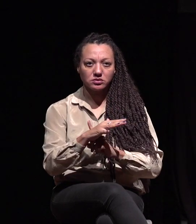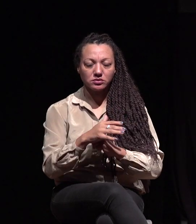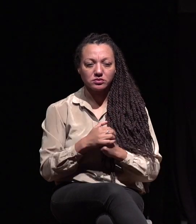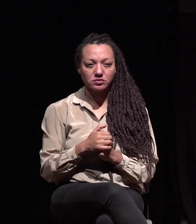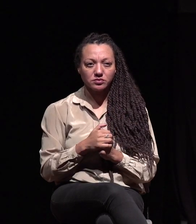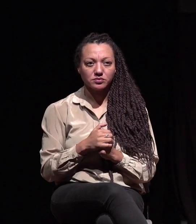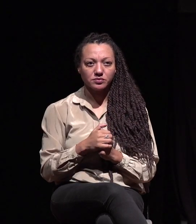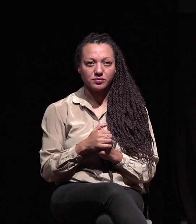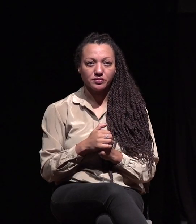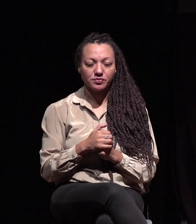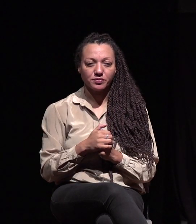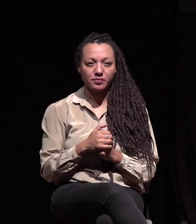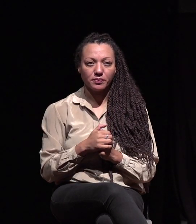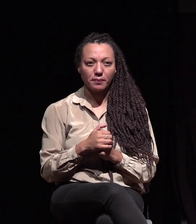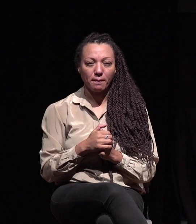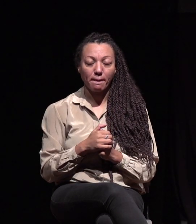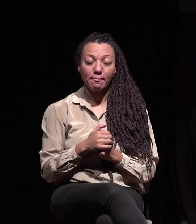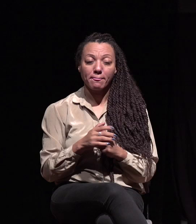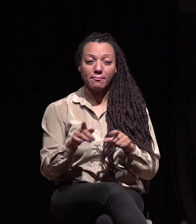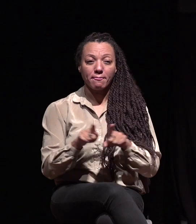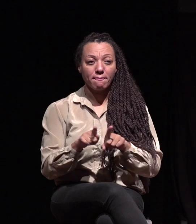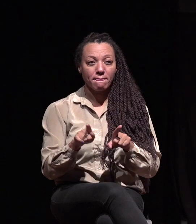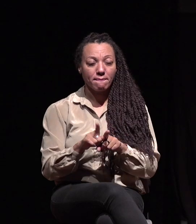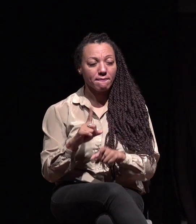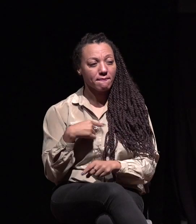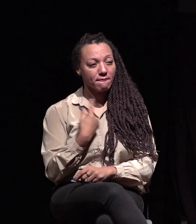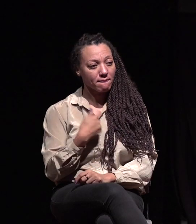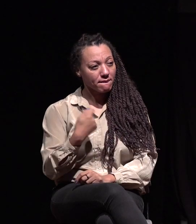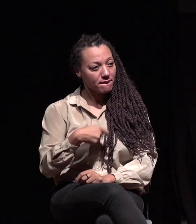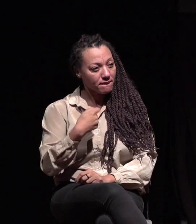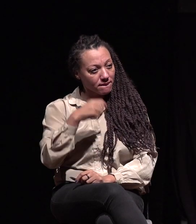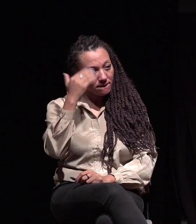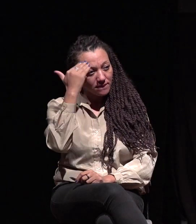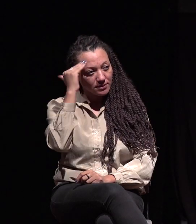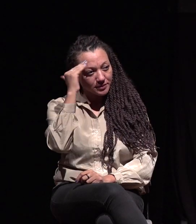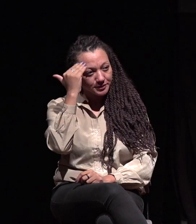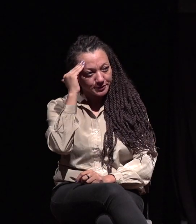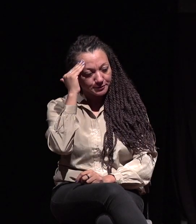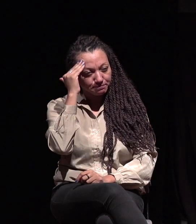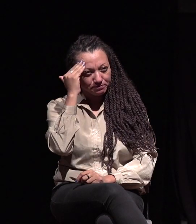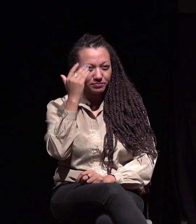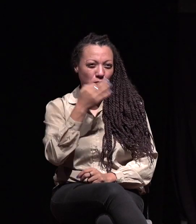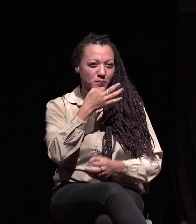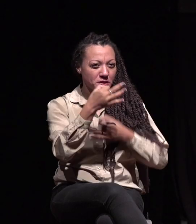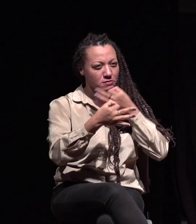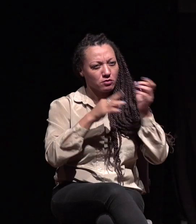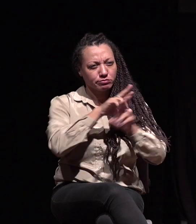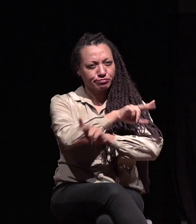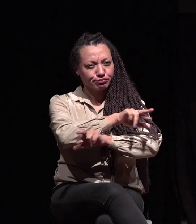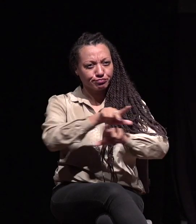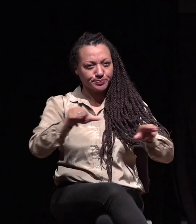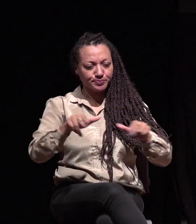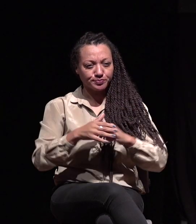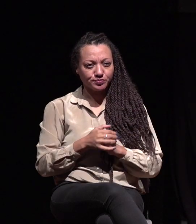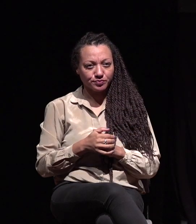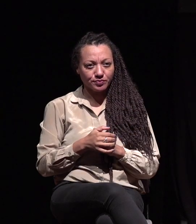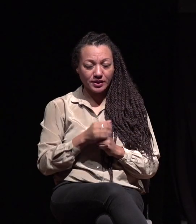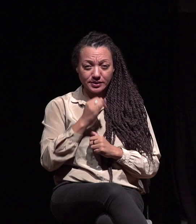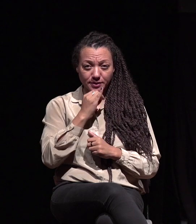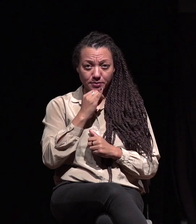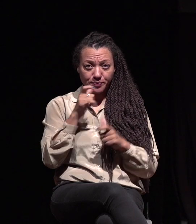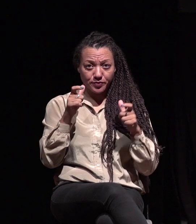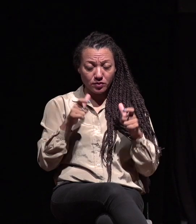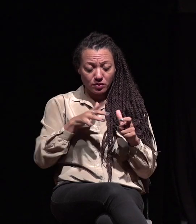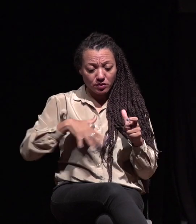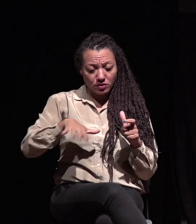gente tem que entender, também para lembrar outras falas, que o espaço que é público, ele